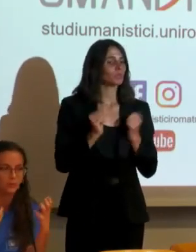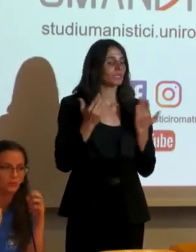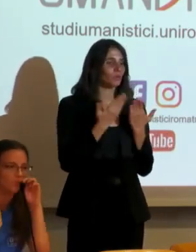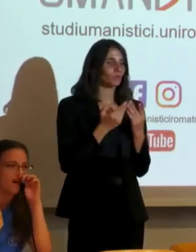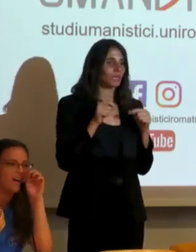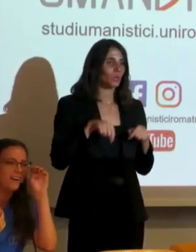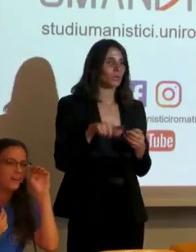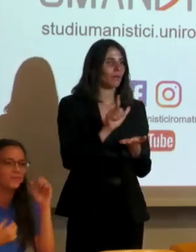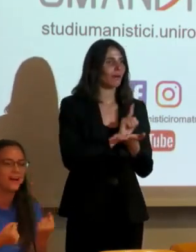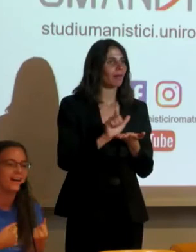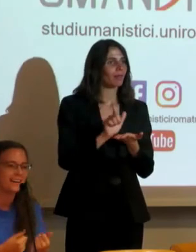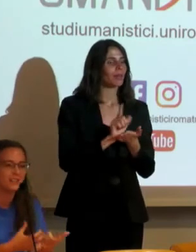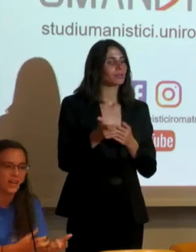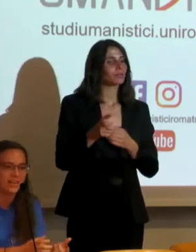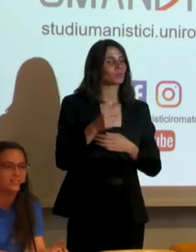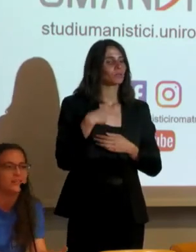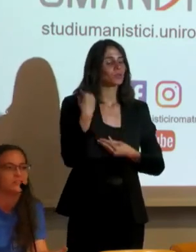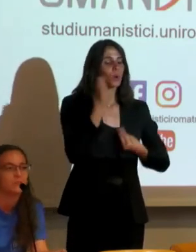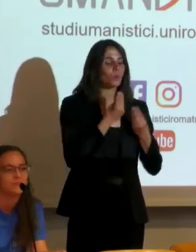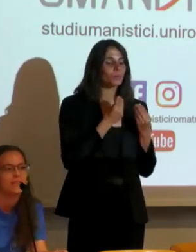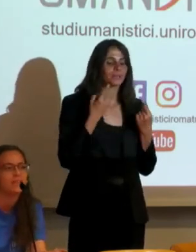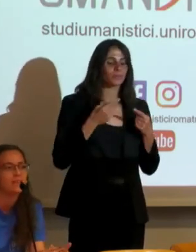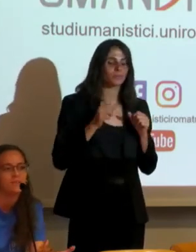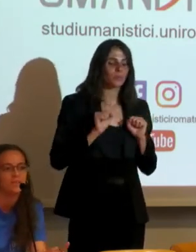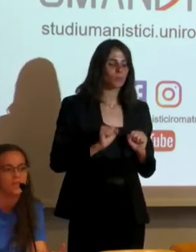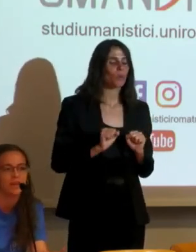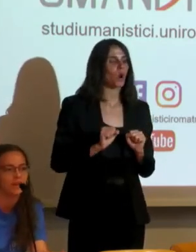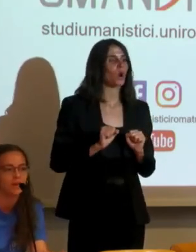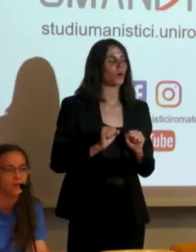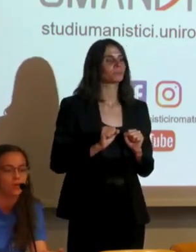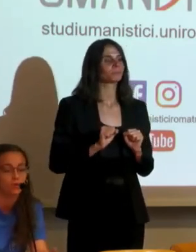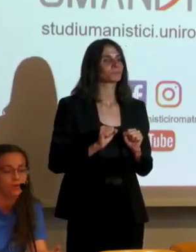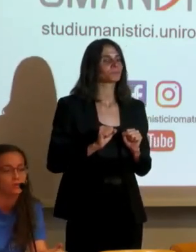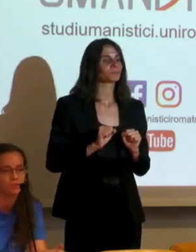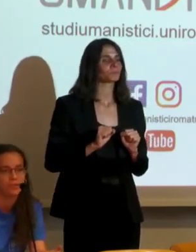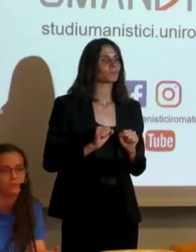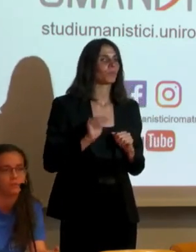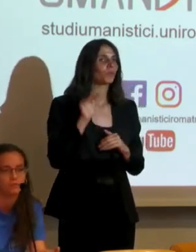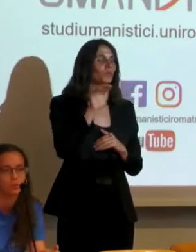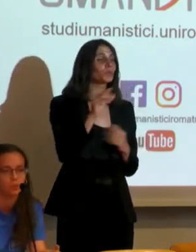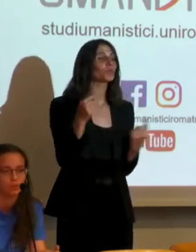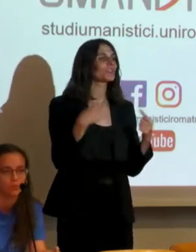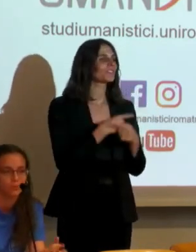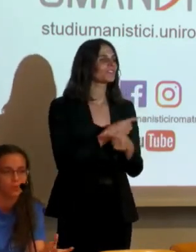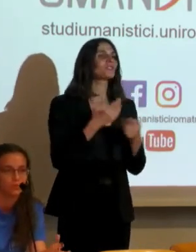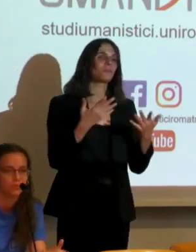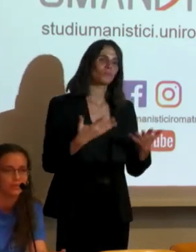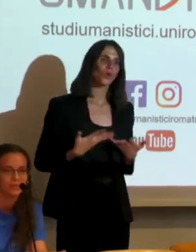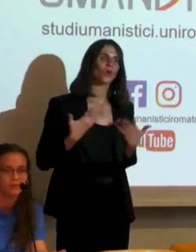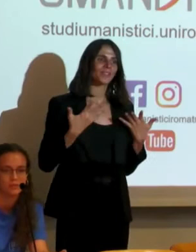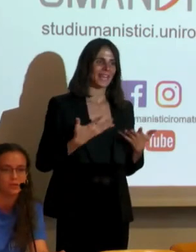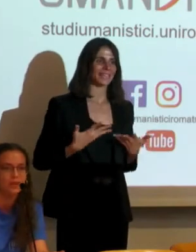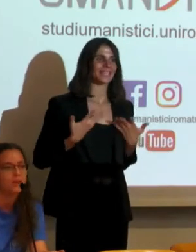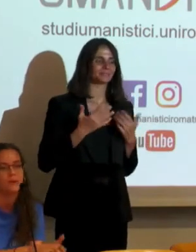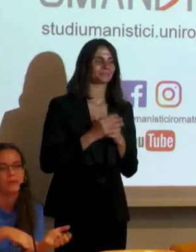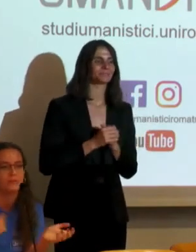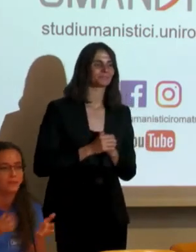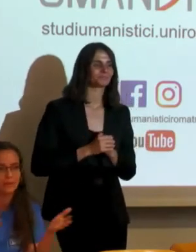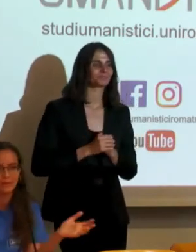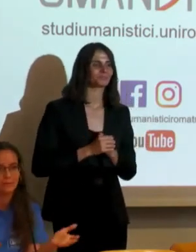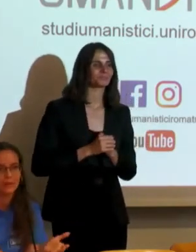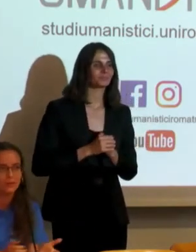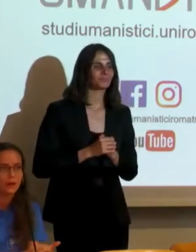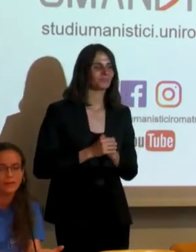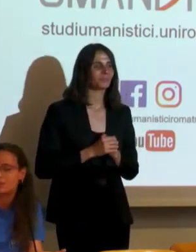immaginavo insomma una reticenza verso il presente, che invece non ho trovato, e sono stata molto molto contenta di questo. Poi